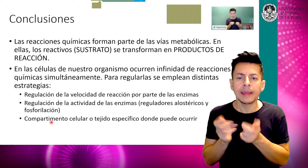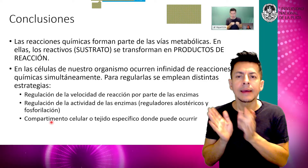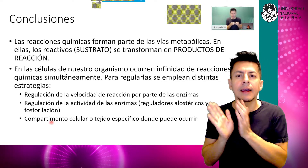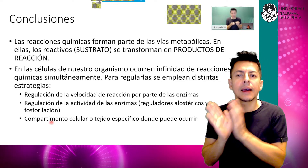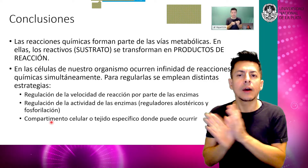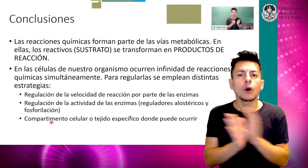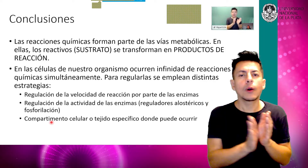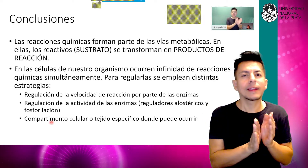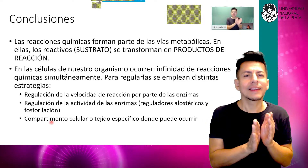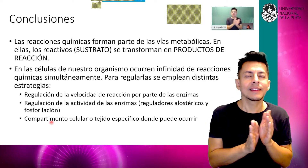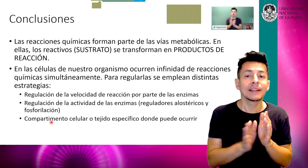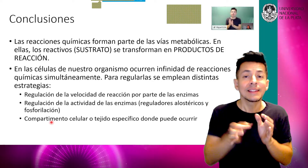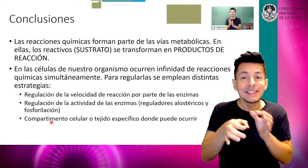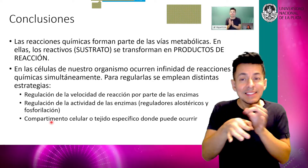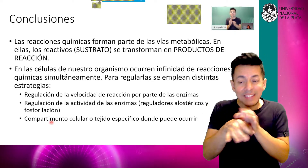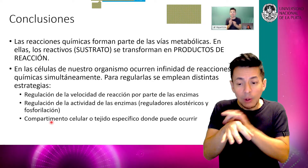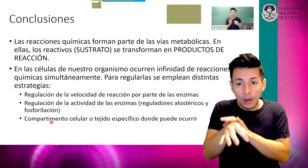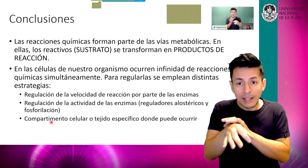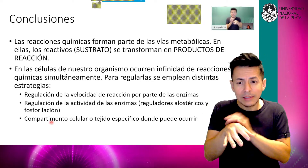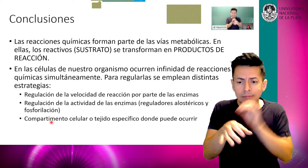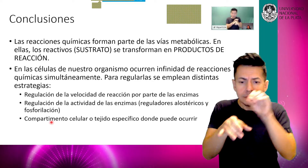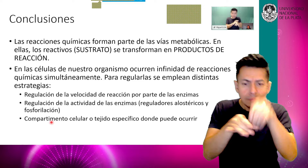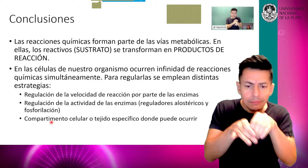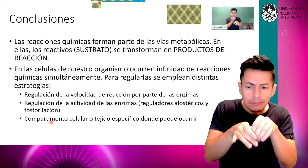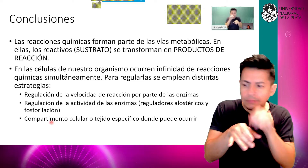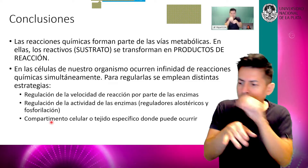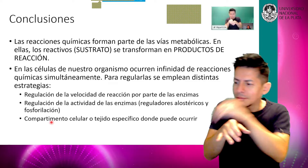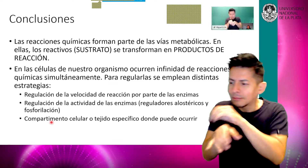o en distintos tejidos, ¿sí?